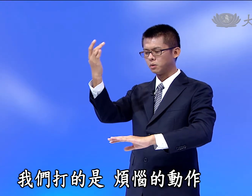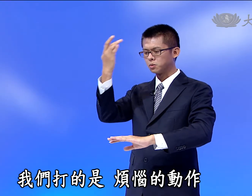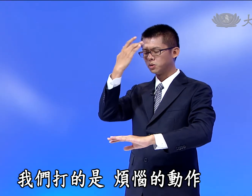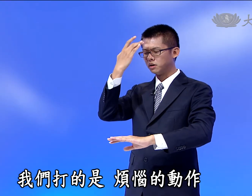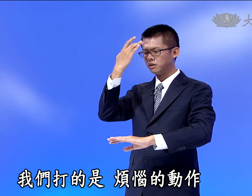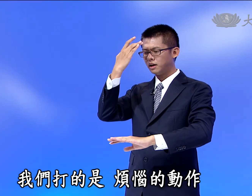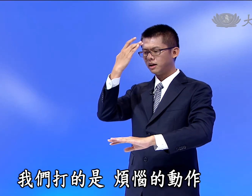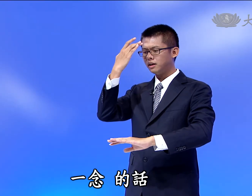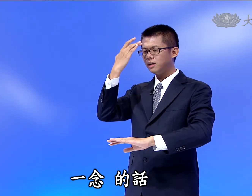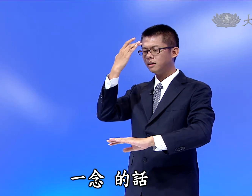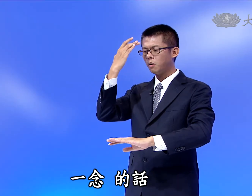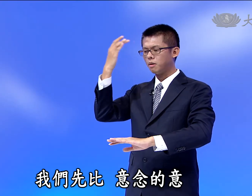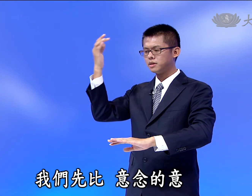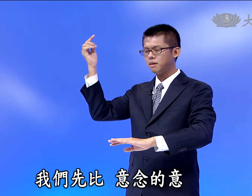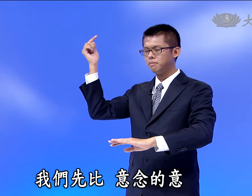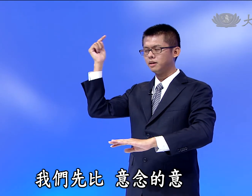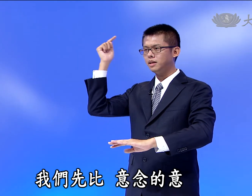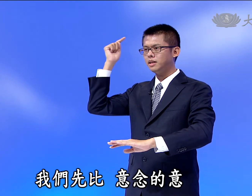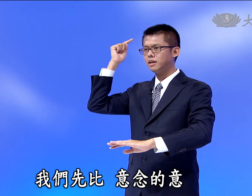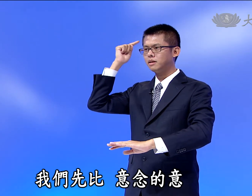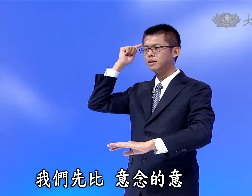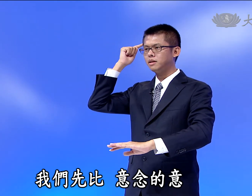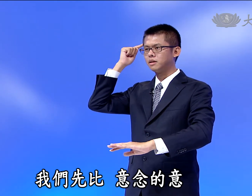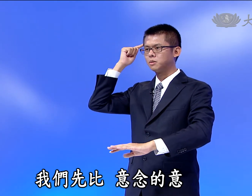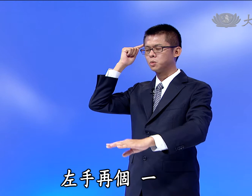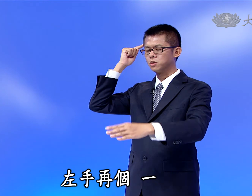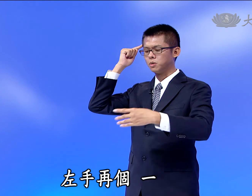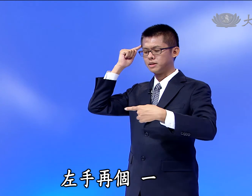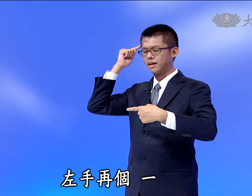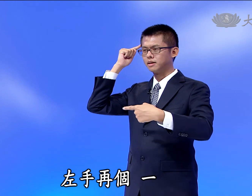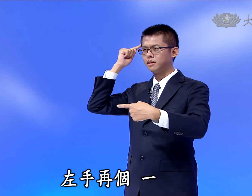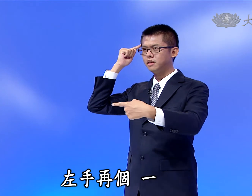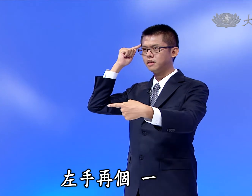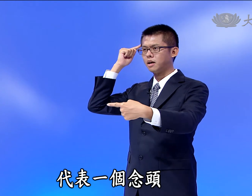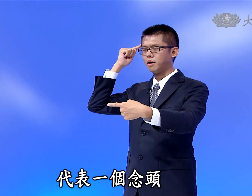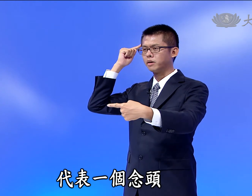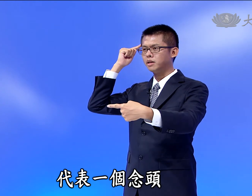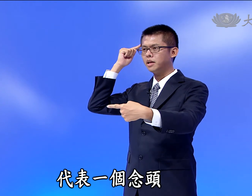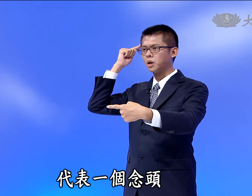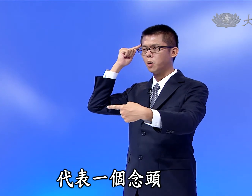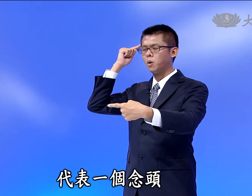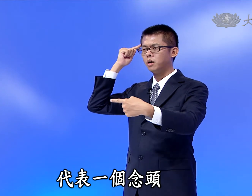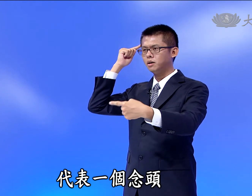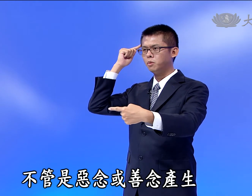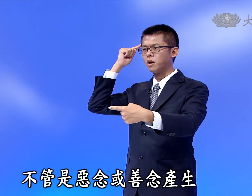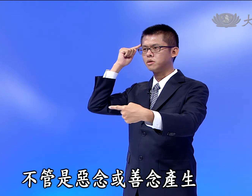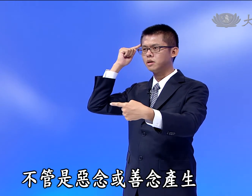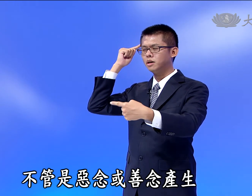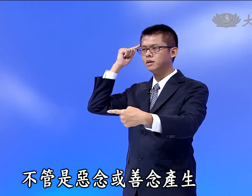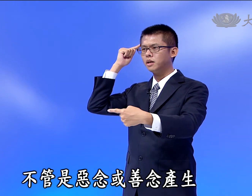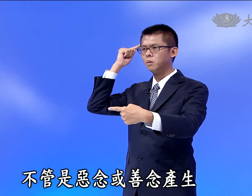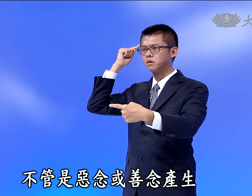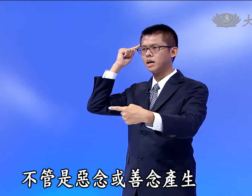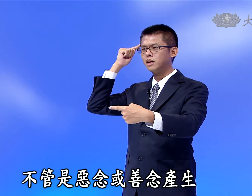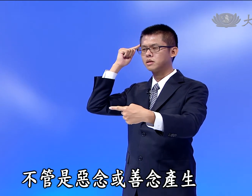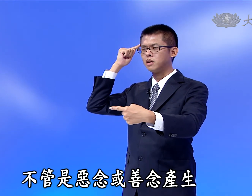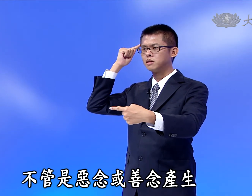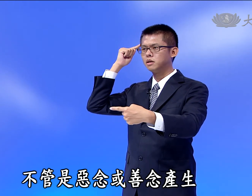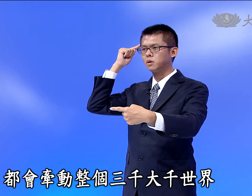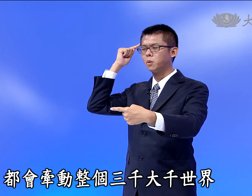作。一念的话，我们先比意念的意，左手再一个一，代表一个念头。不管是恶念或善念产生，都会